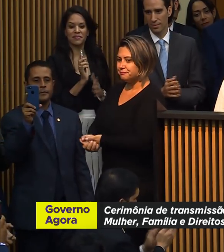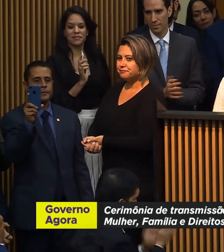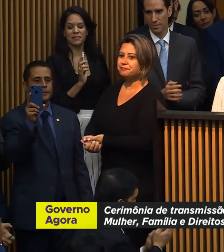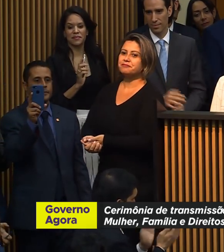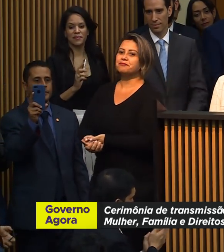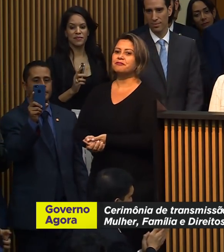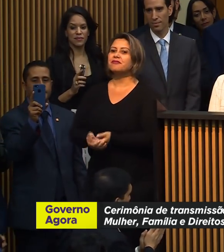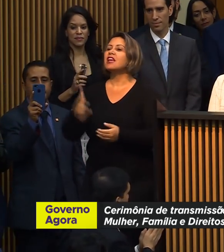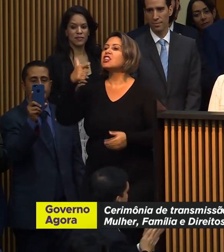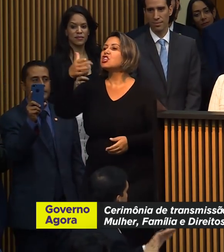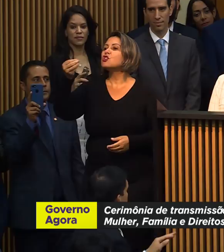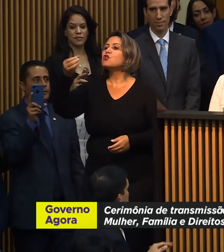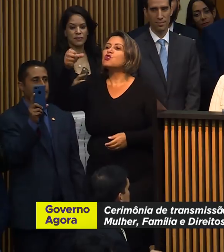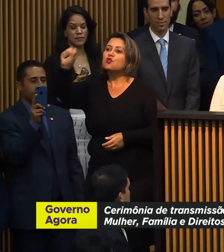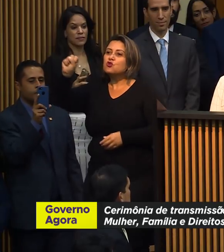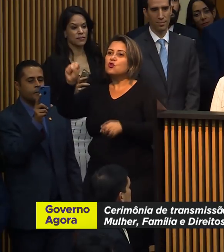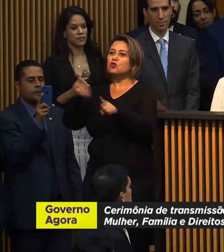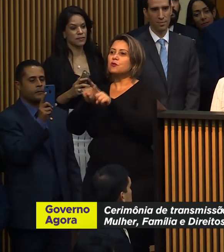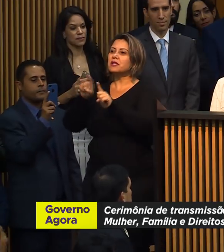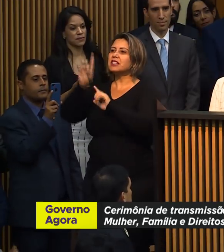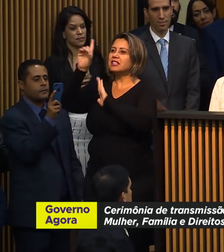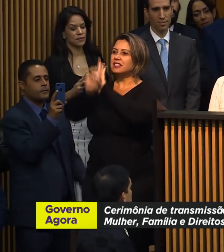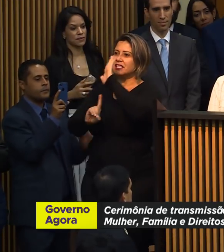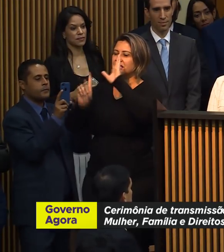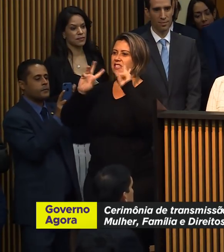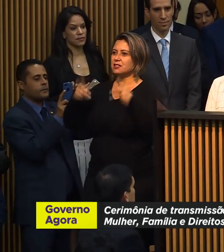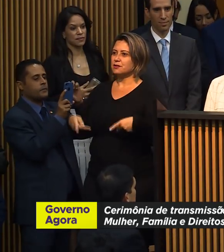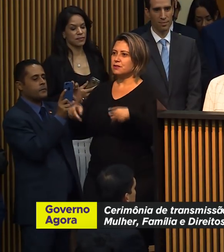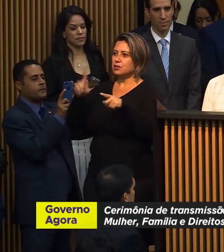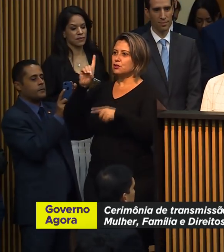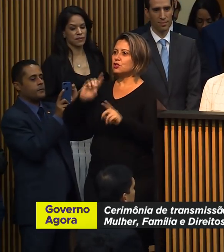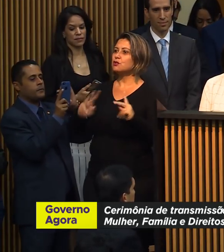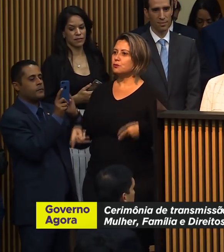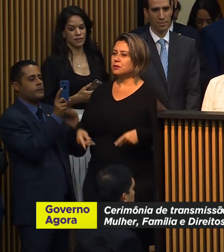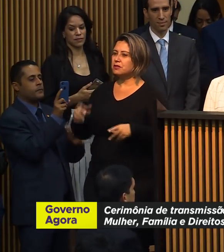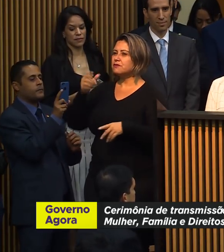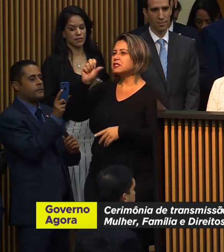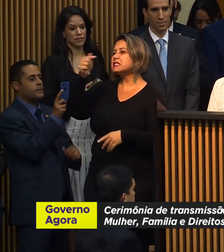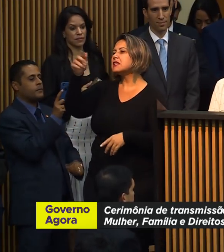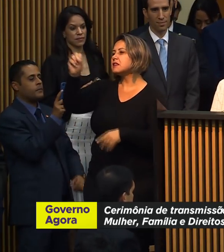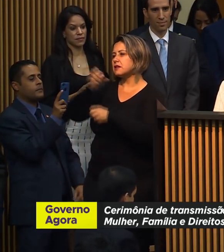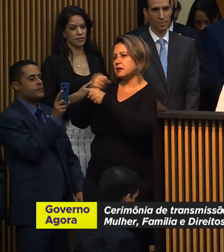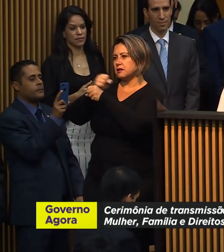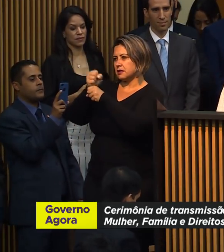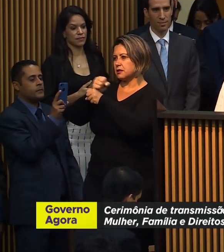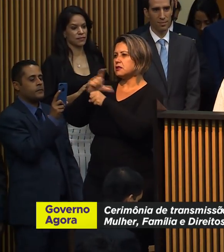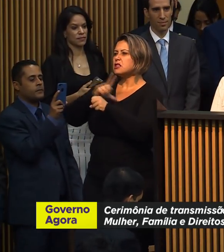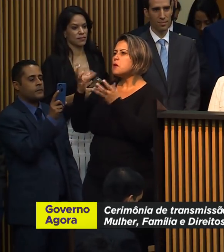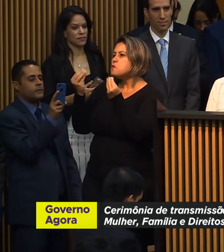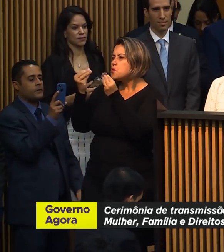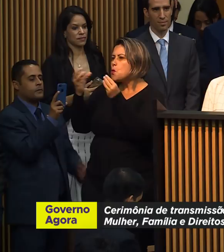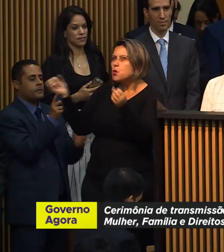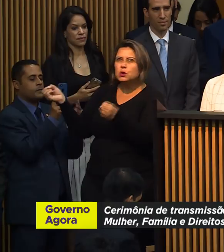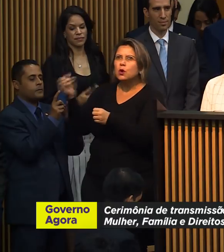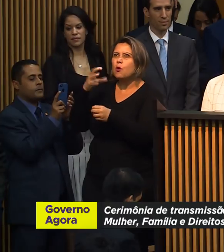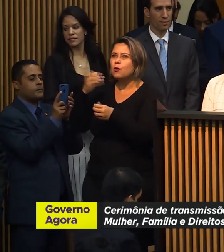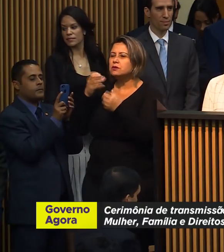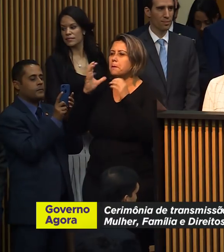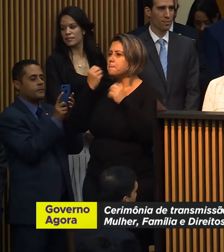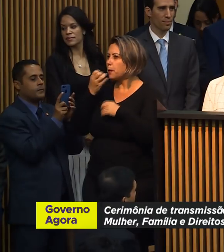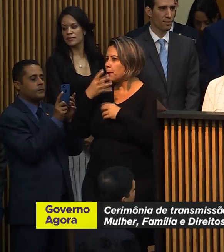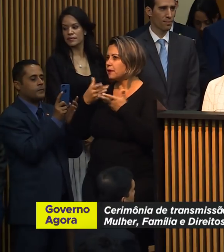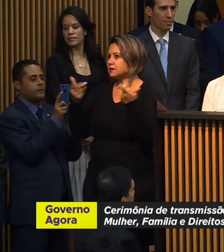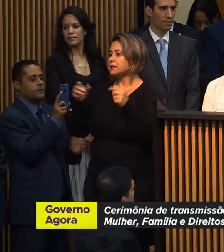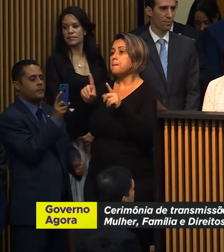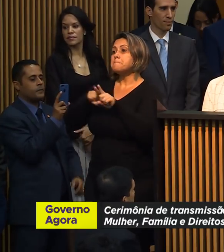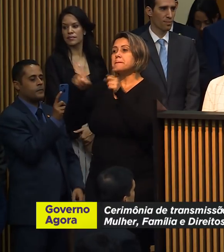Em 2018, a Declaração Universal dos Direitos Humanos completou 70 anos. Temos muito a comemorar. No entanto, ainda